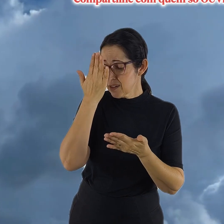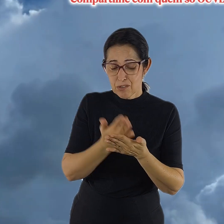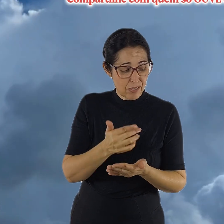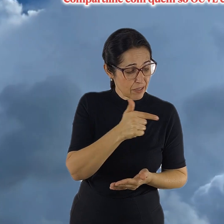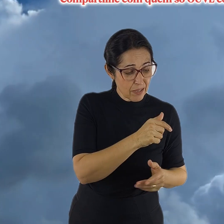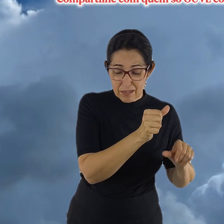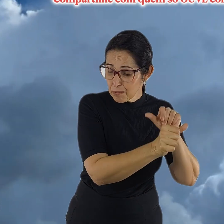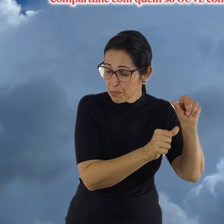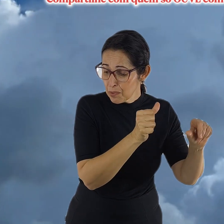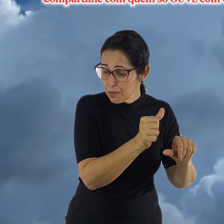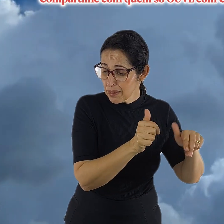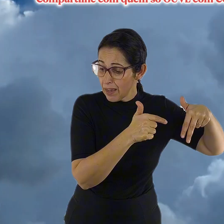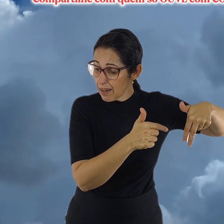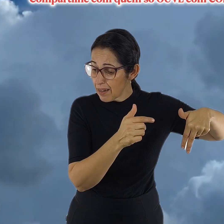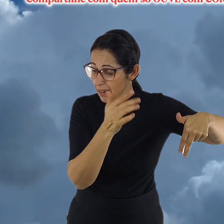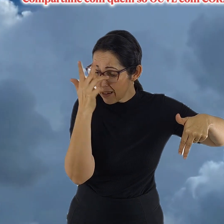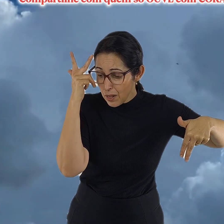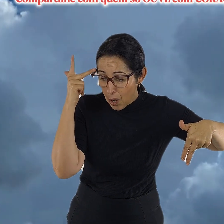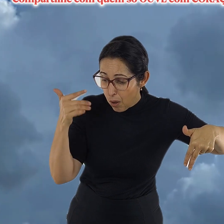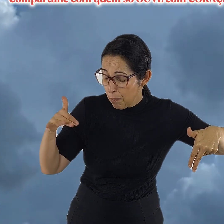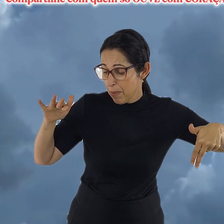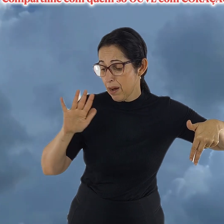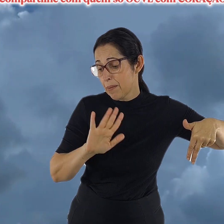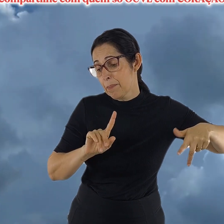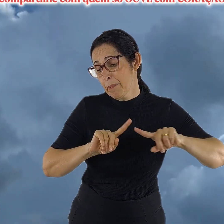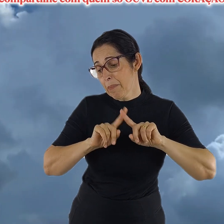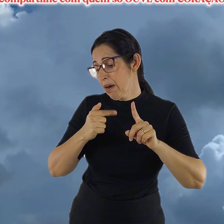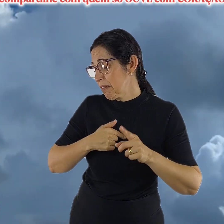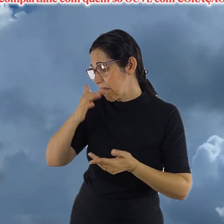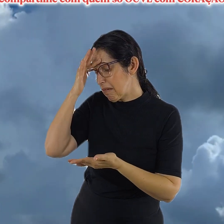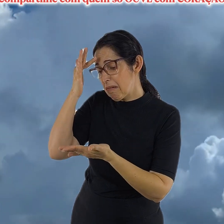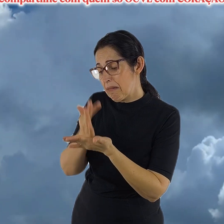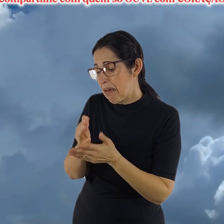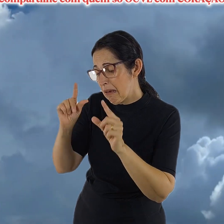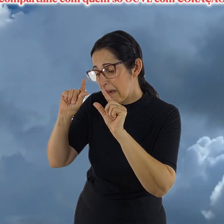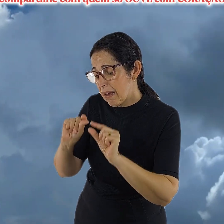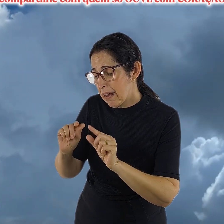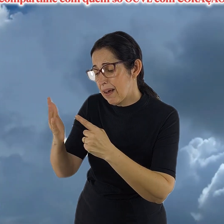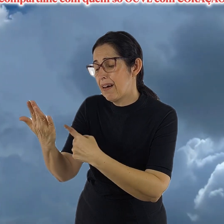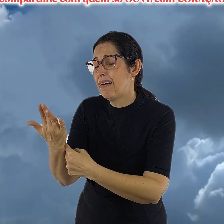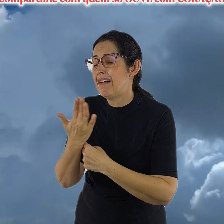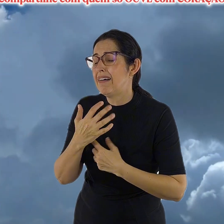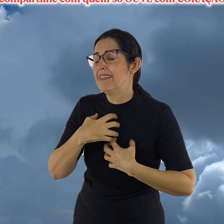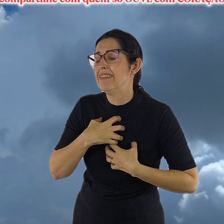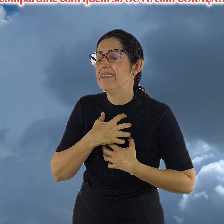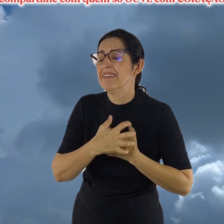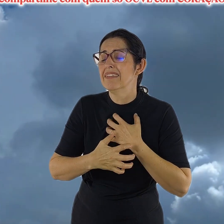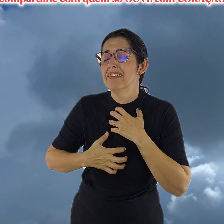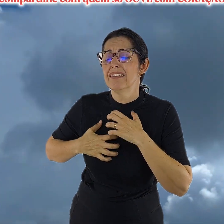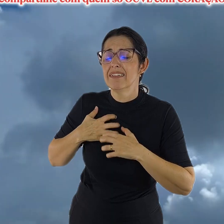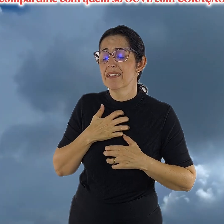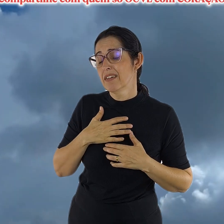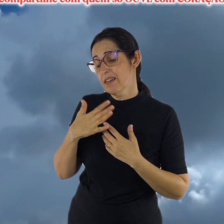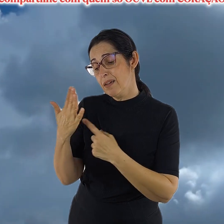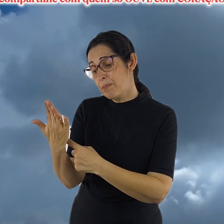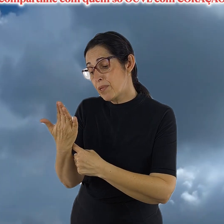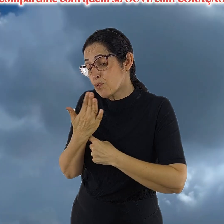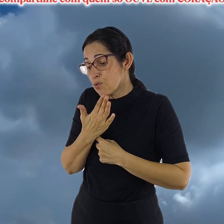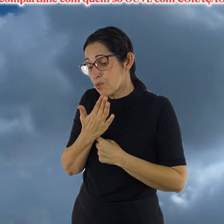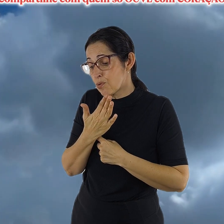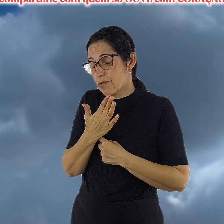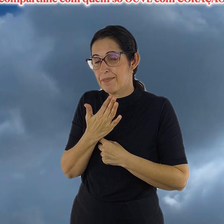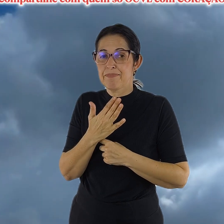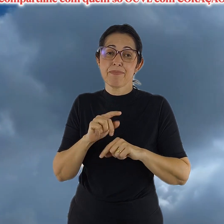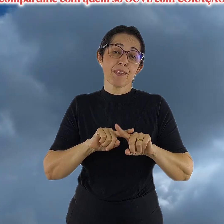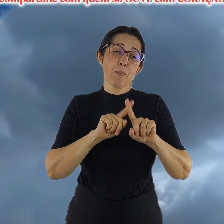vai mudar, vai ser uma criança normal, mas mesmo não crendo, me ajuda, Senhor, porque eu estou desesperado.